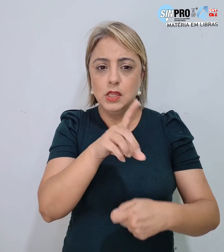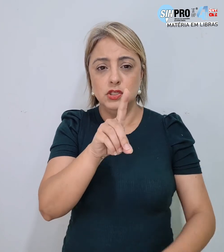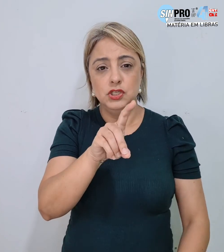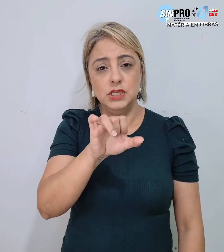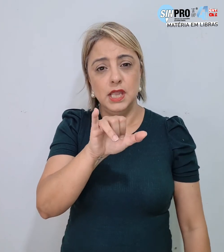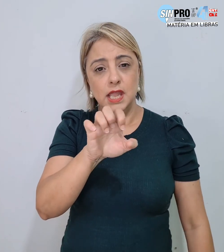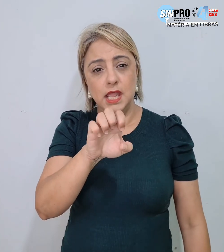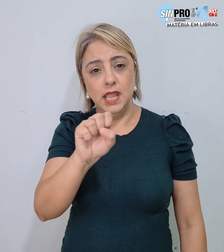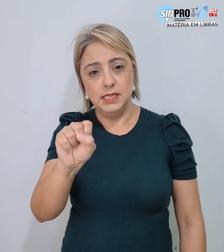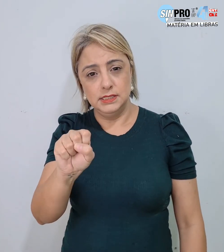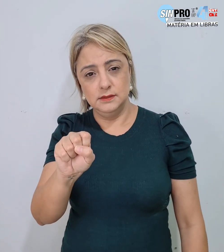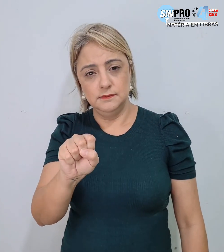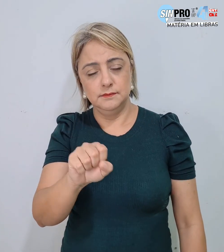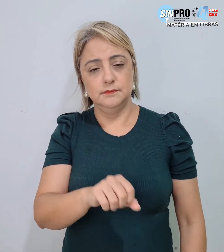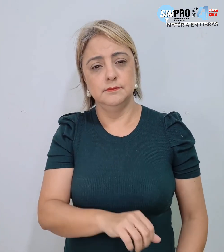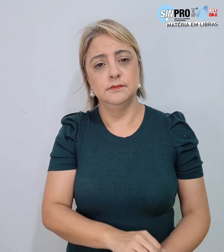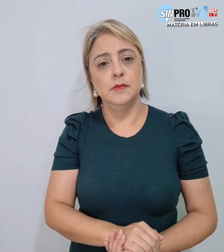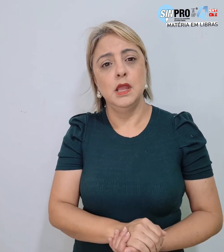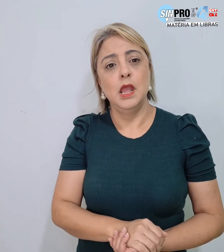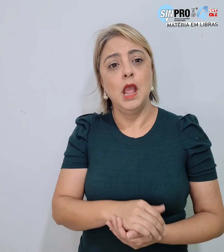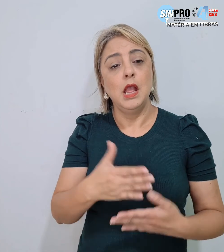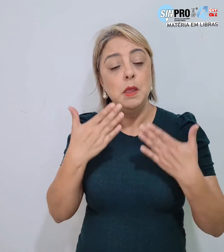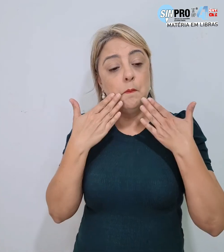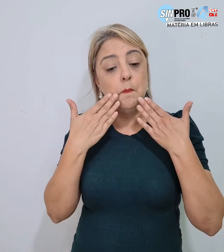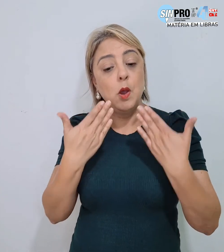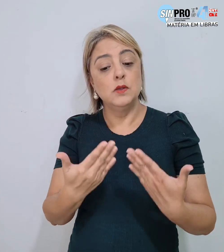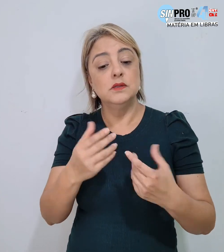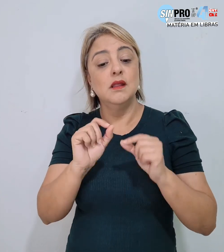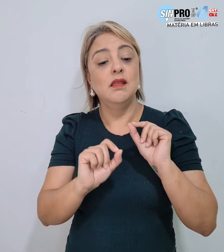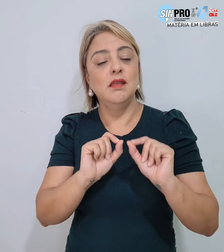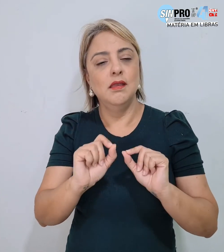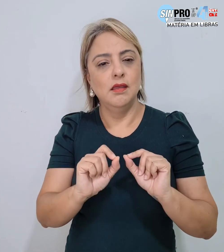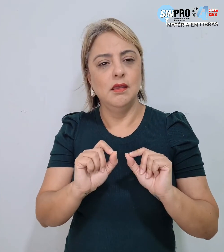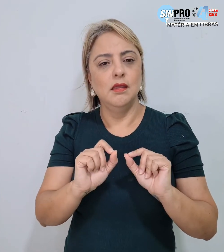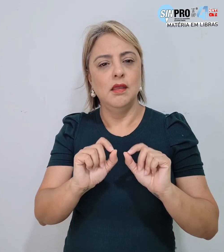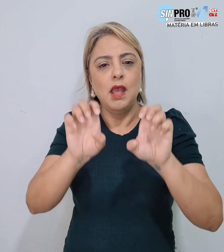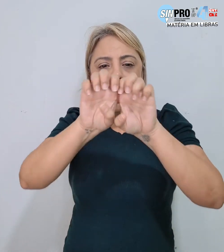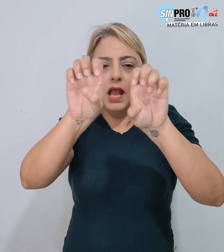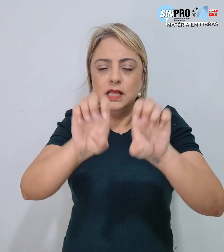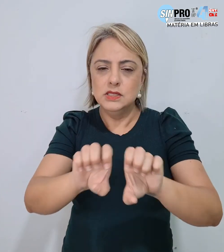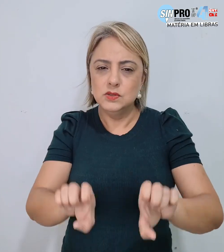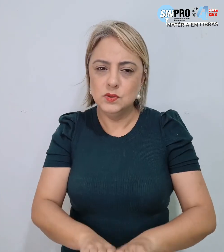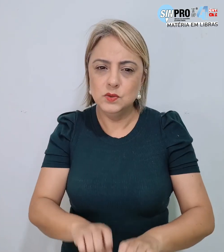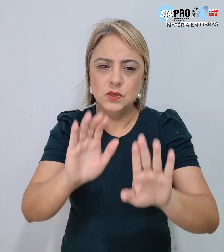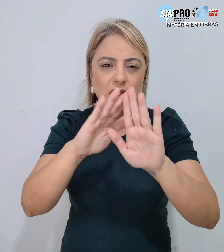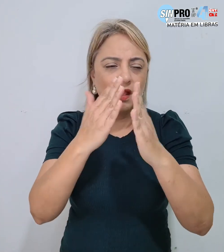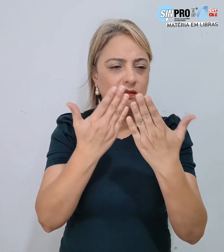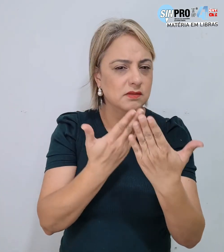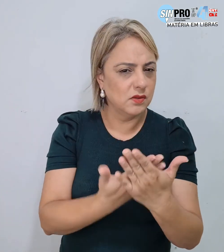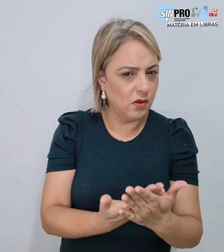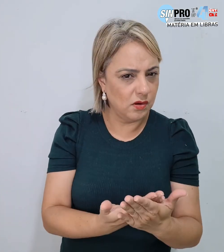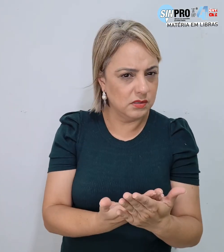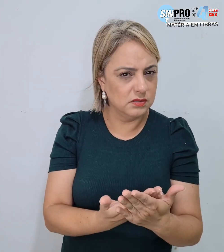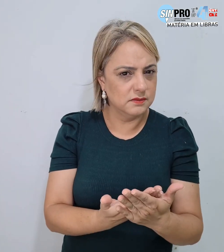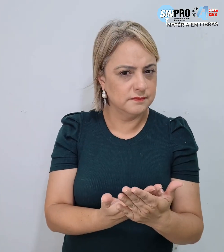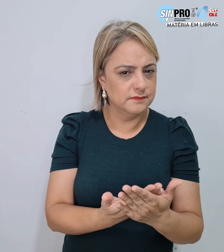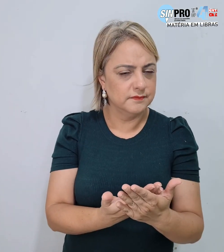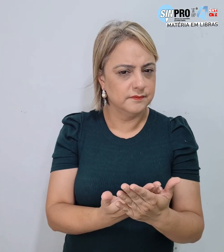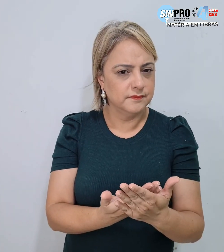dia esi e evidenciando o que a infraestrutura das escolas o